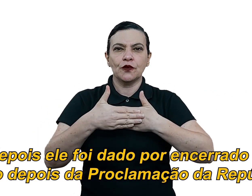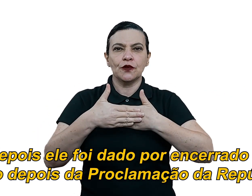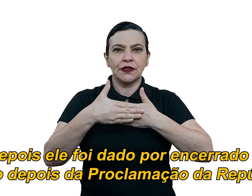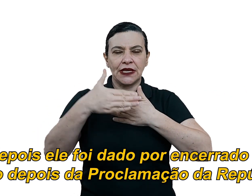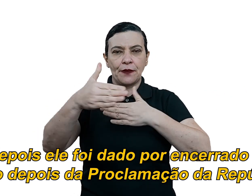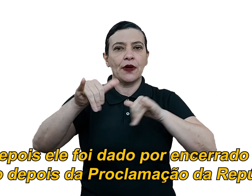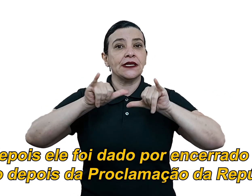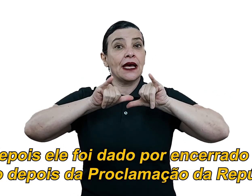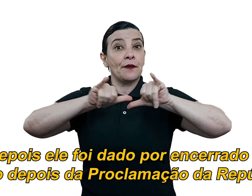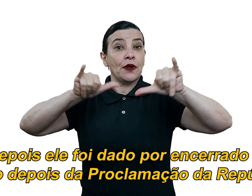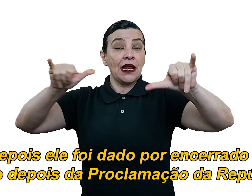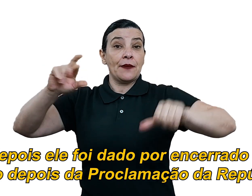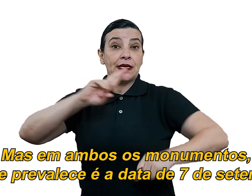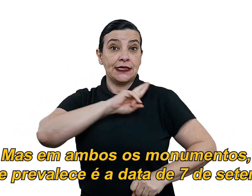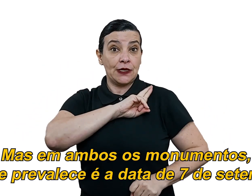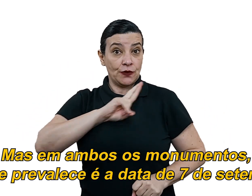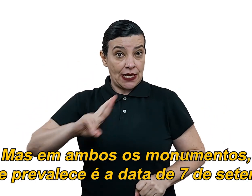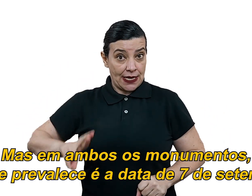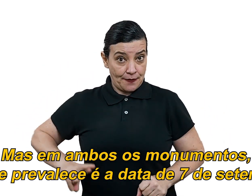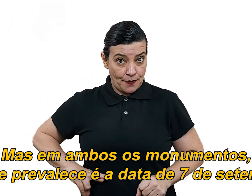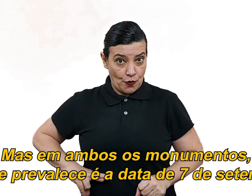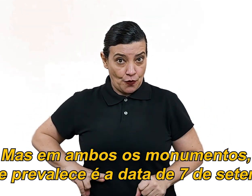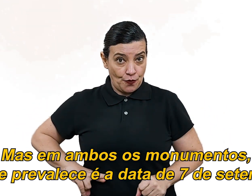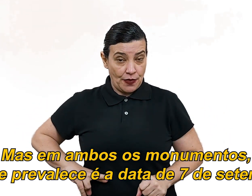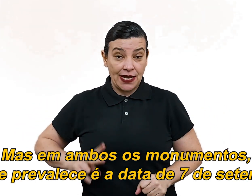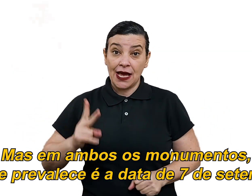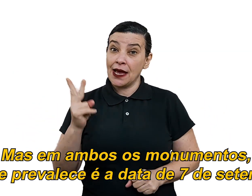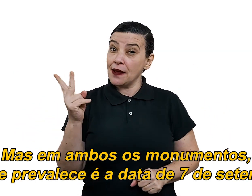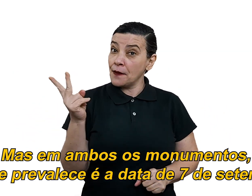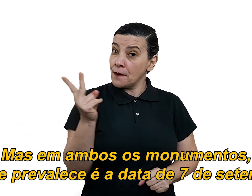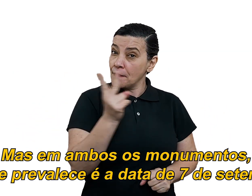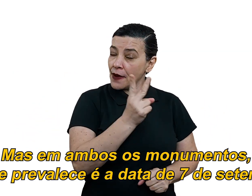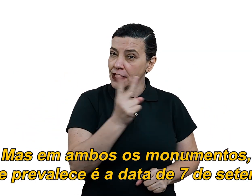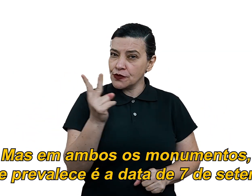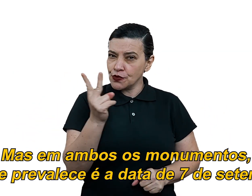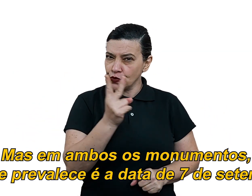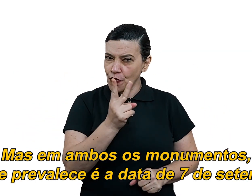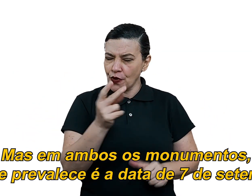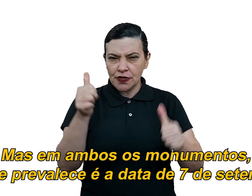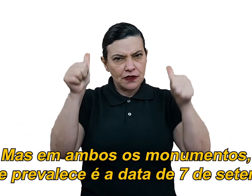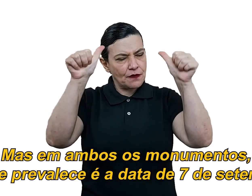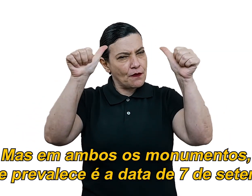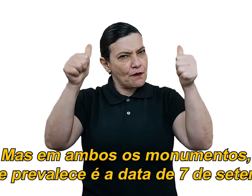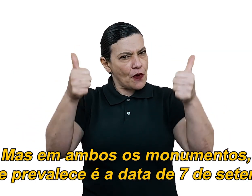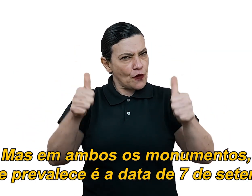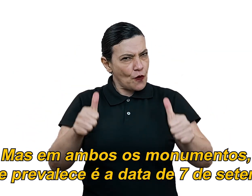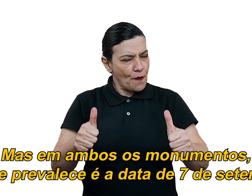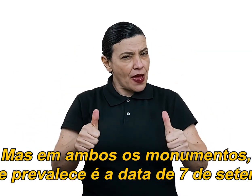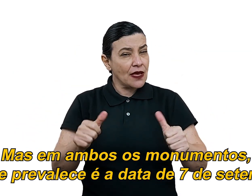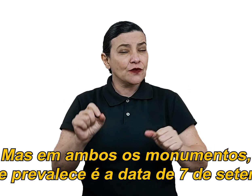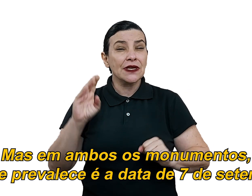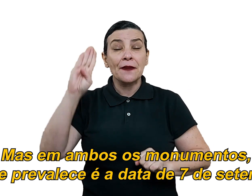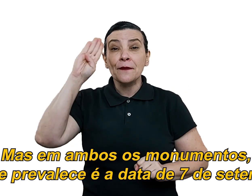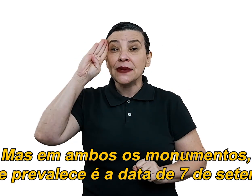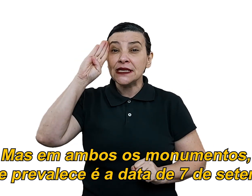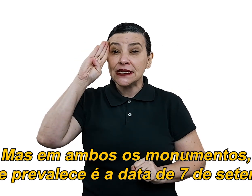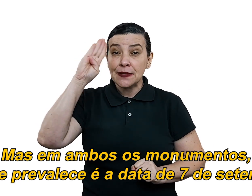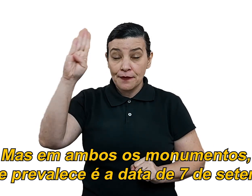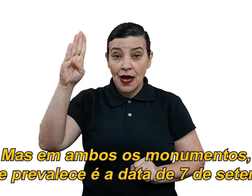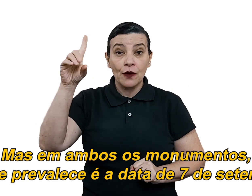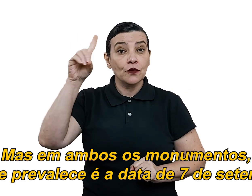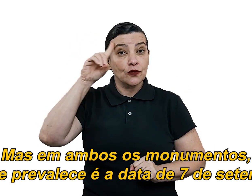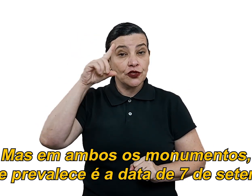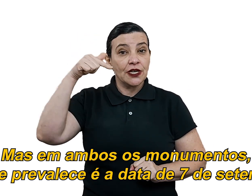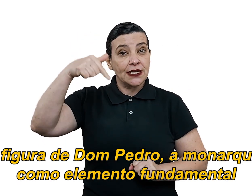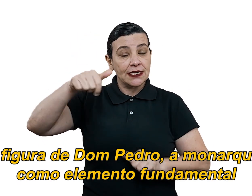depois da proclamação da República. Mas em ambos os monumentos, o que prevalece é a data de